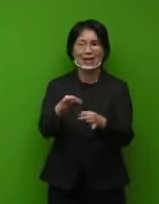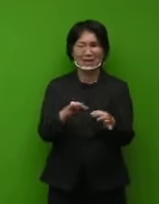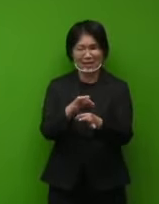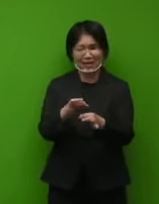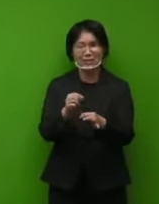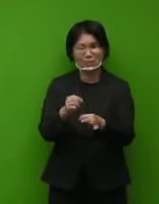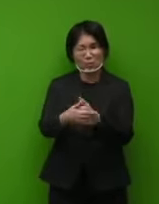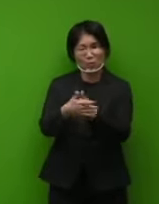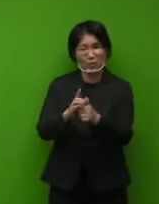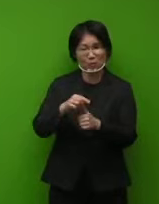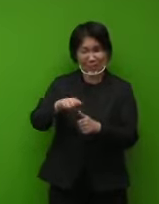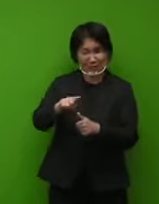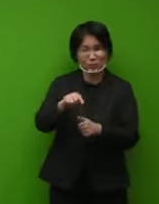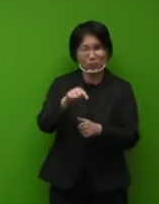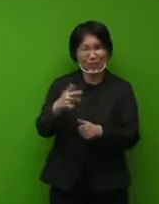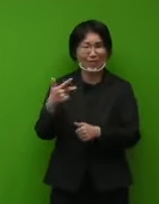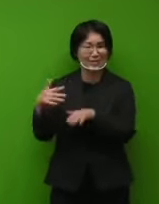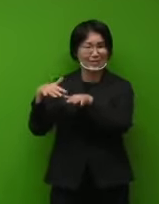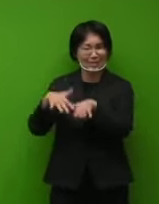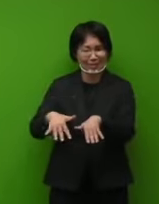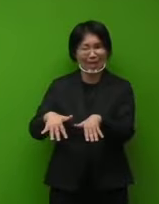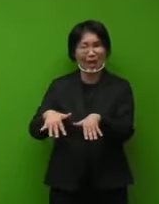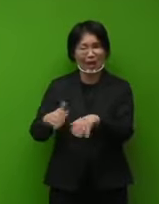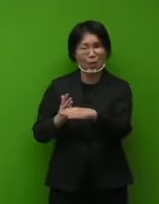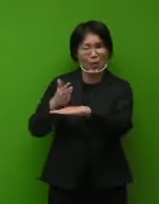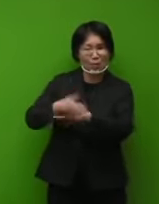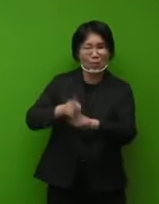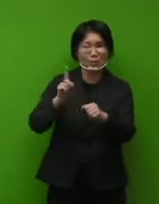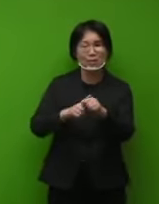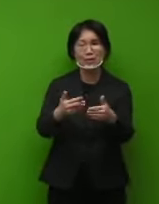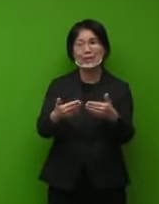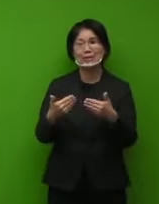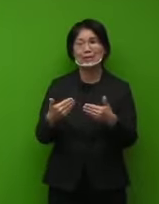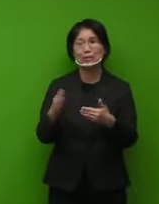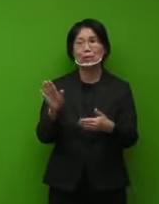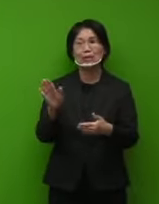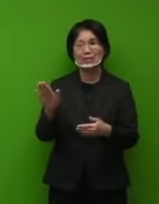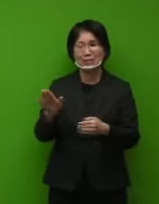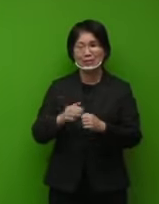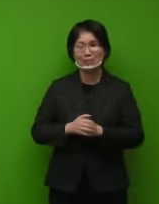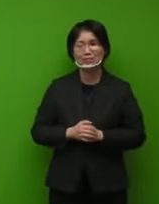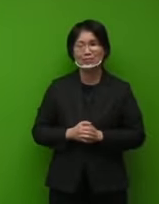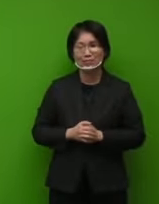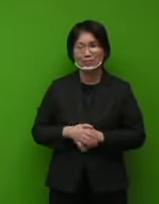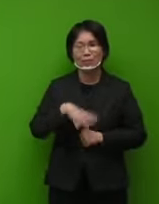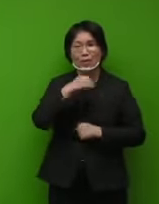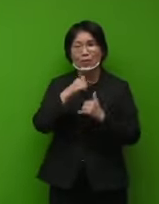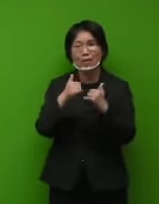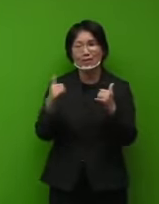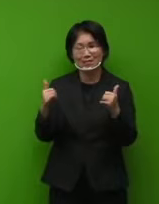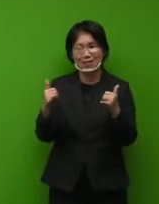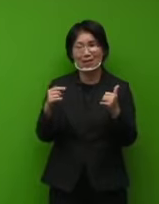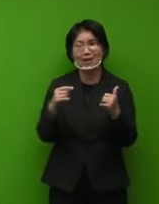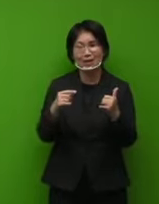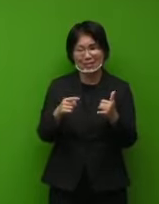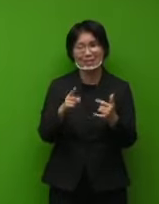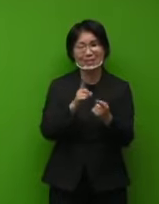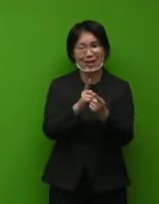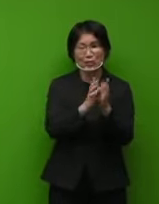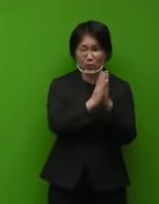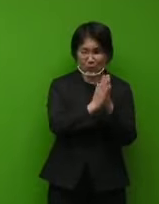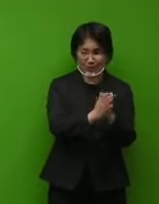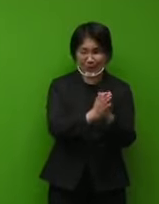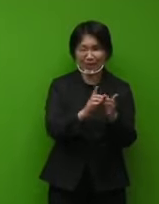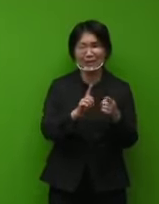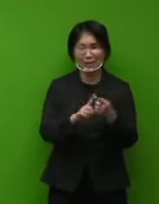波を乗り切っていくために必要なものでありますが、高齢者の方々へのお願い、それ